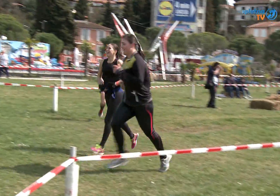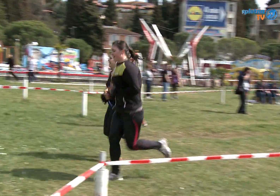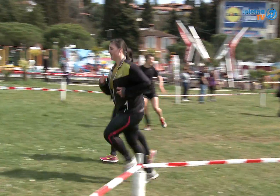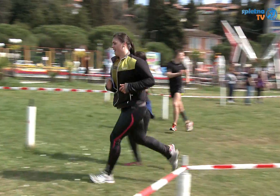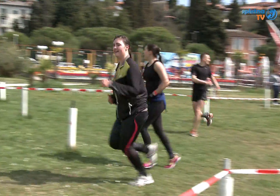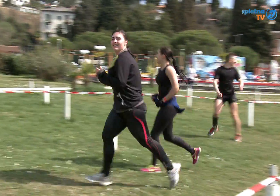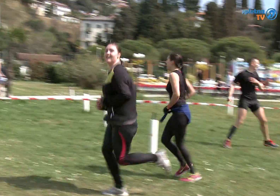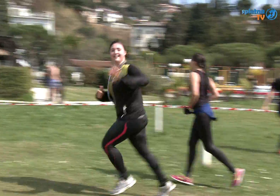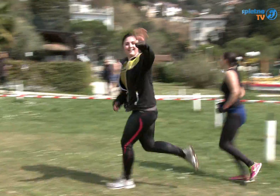Bravo!